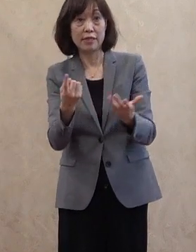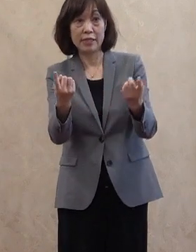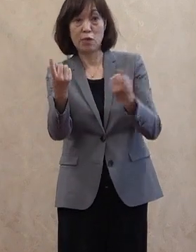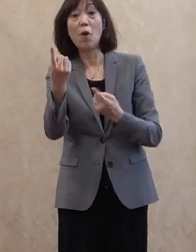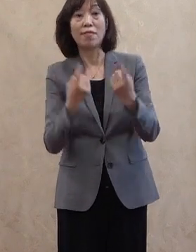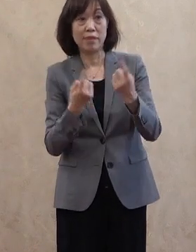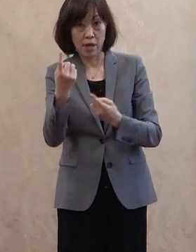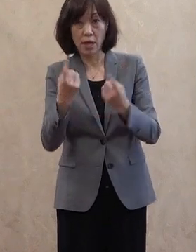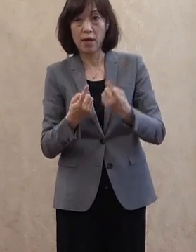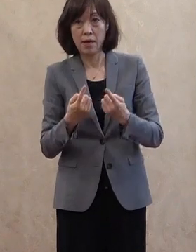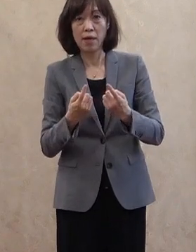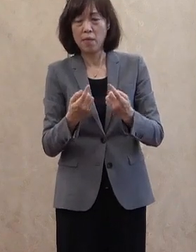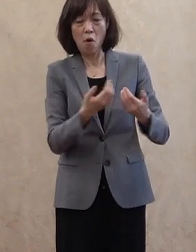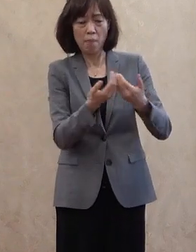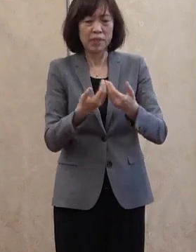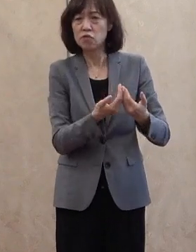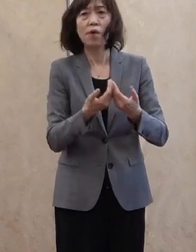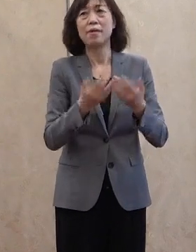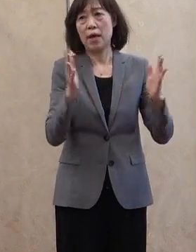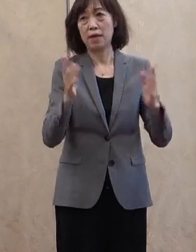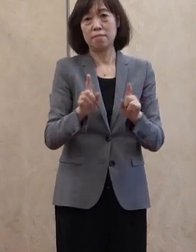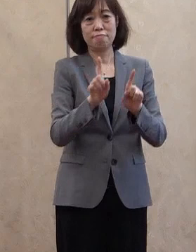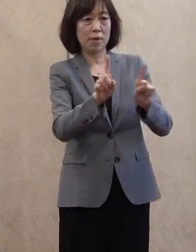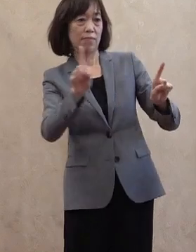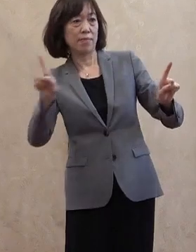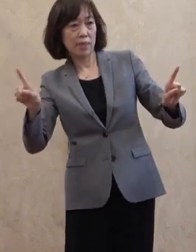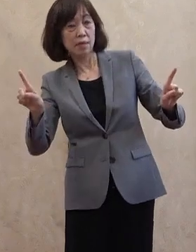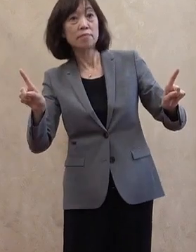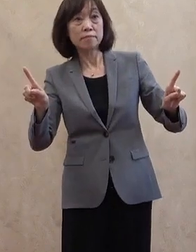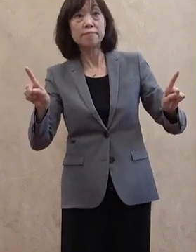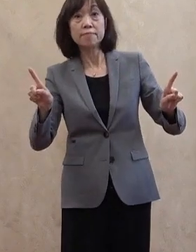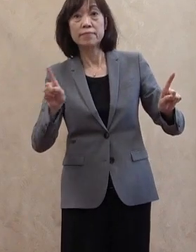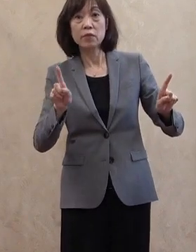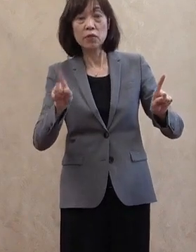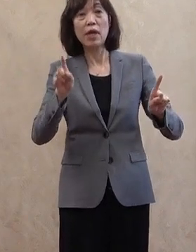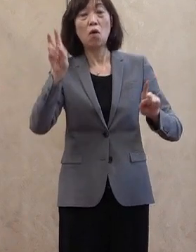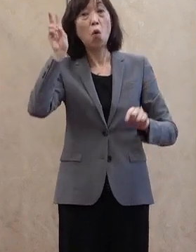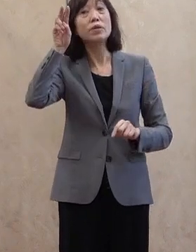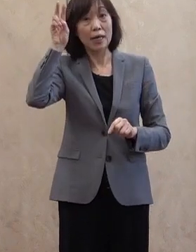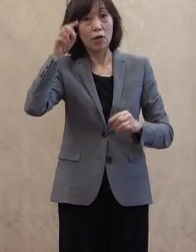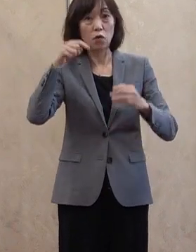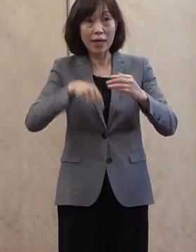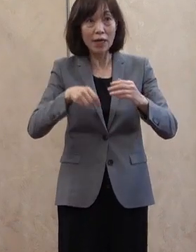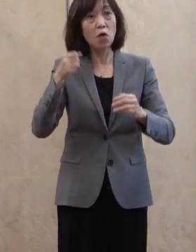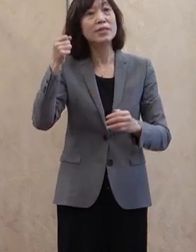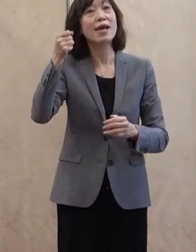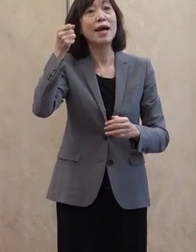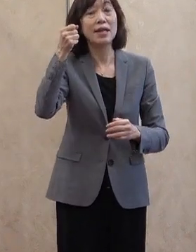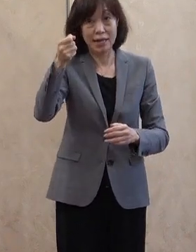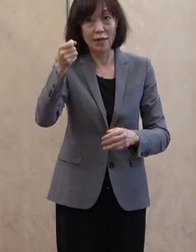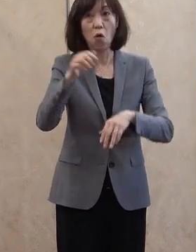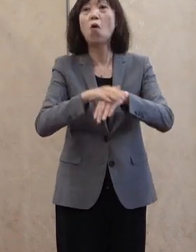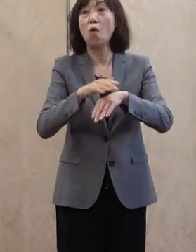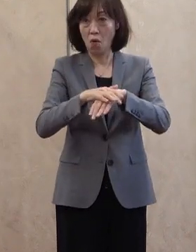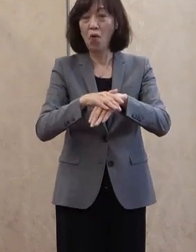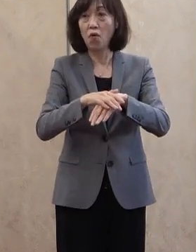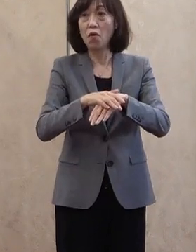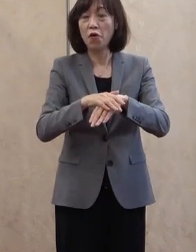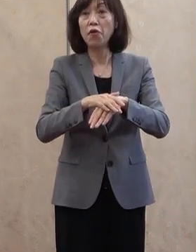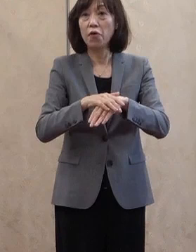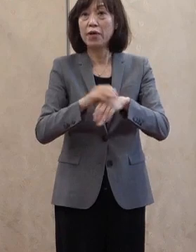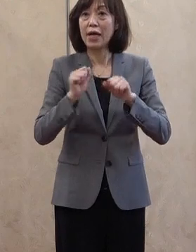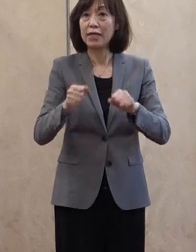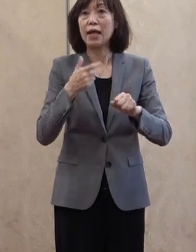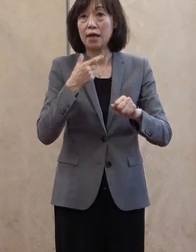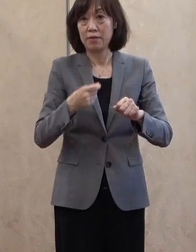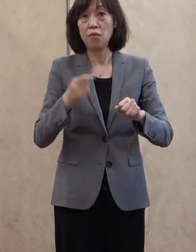確実に密にならないという形で、この大阪における聖火リレーというか、これは完結をさせたいと思っています